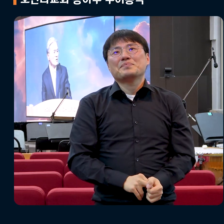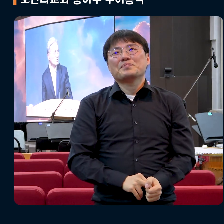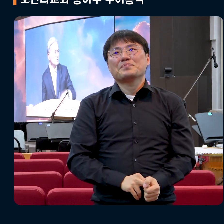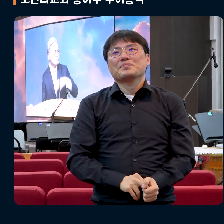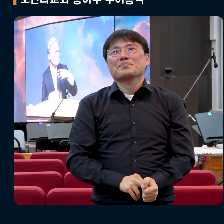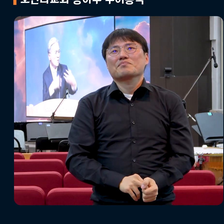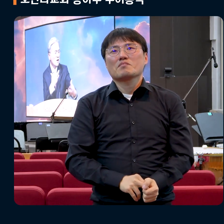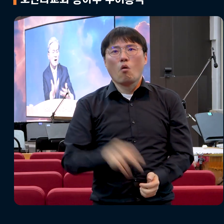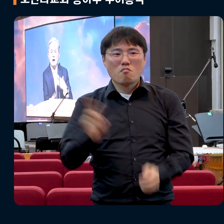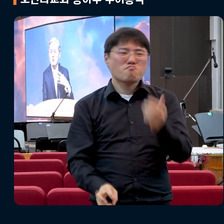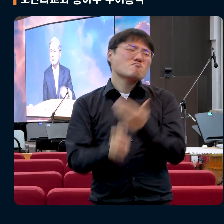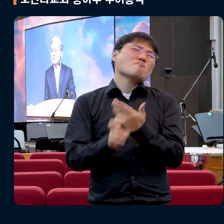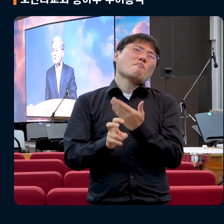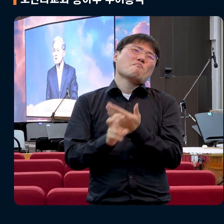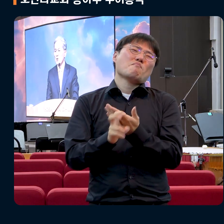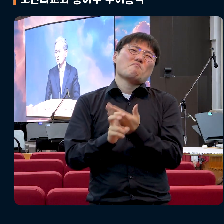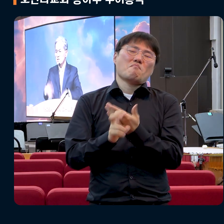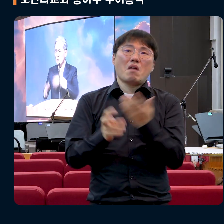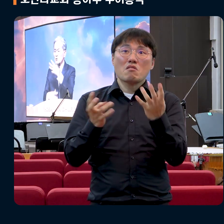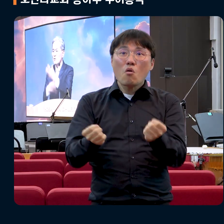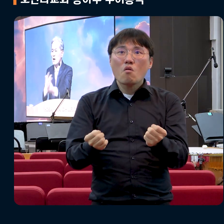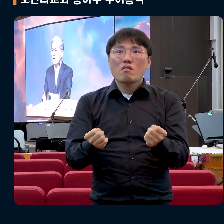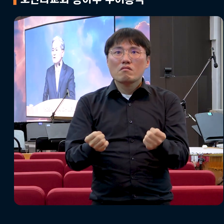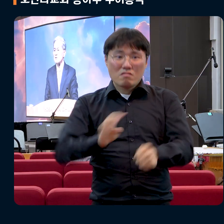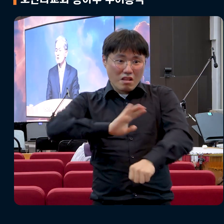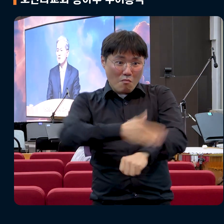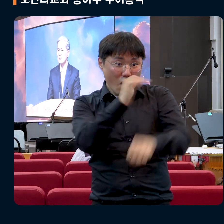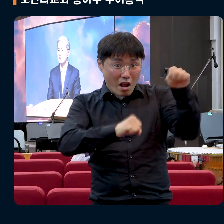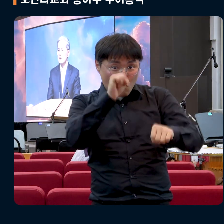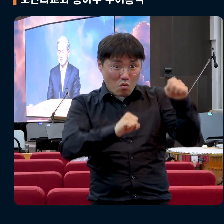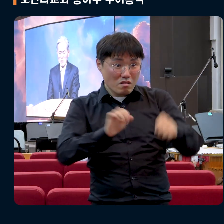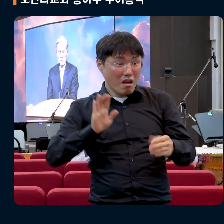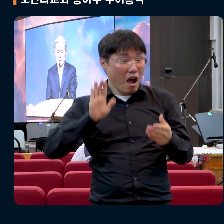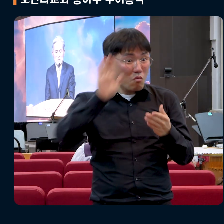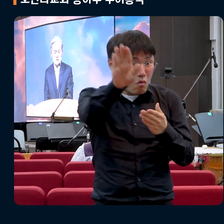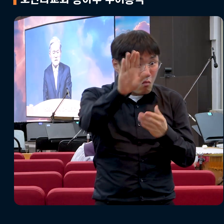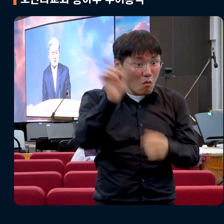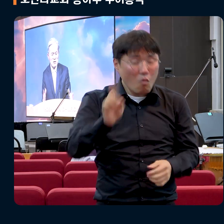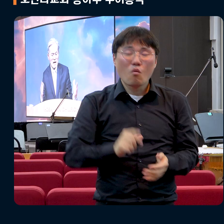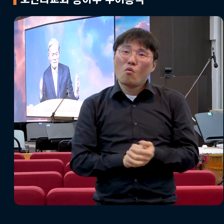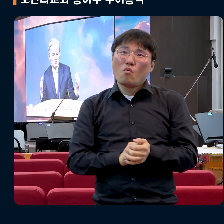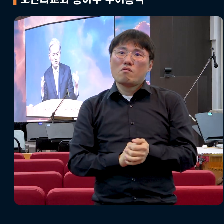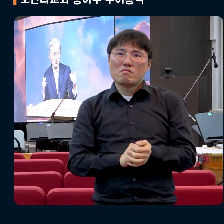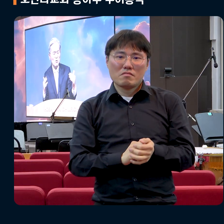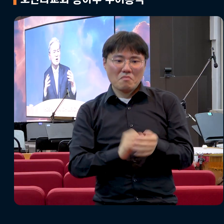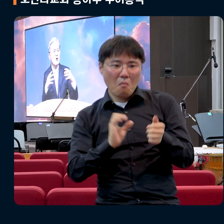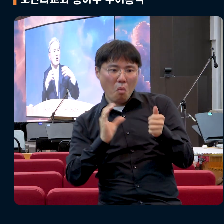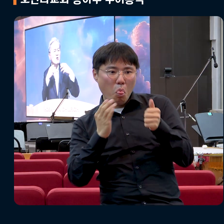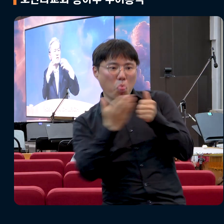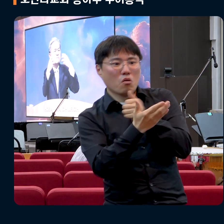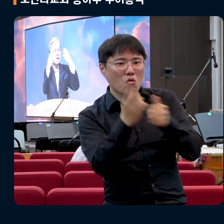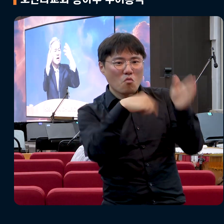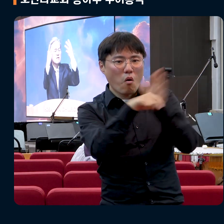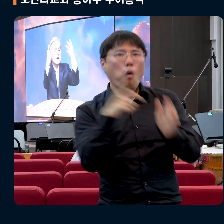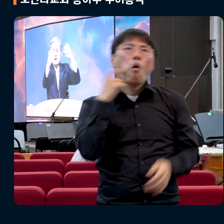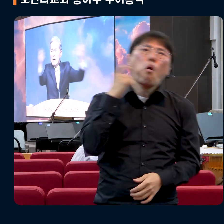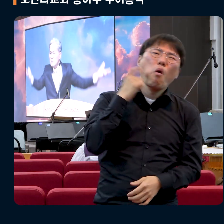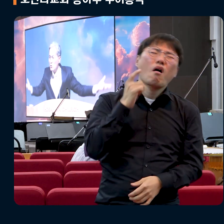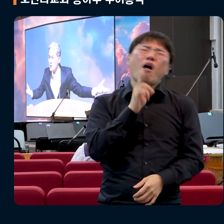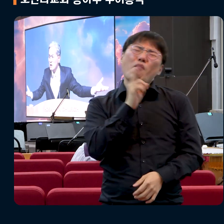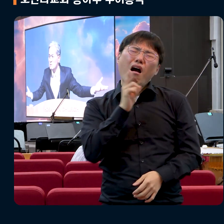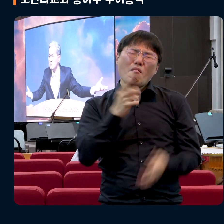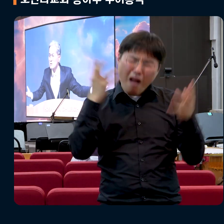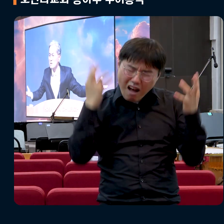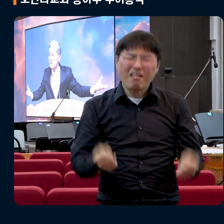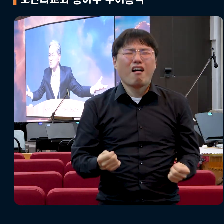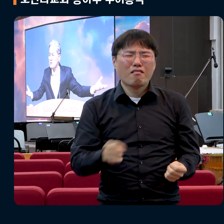뭐예요? 어떤 불법을 행하고 어떤 잘못된 걸 행하고 나서 그 다음에 뭐냐면 그걸 감추려고 거짓말을 하는 이야기가